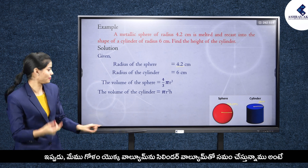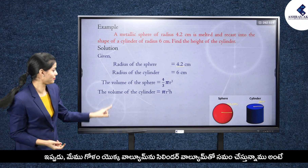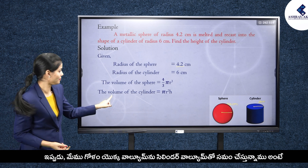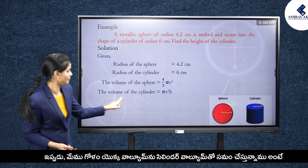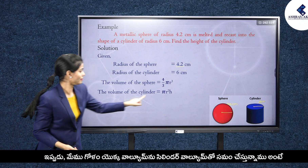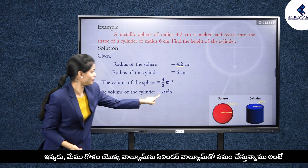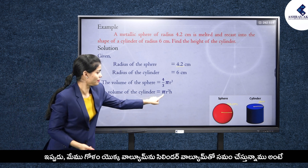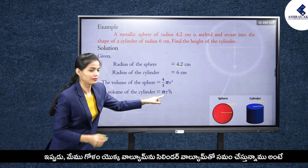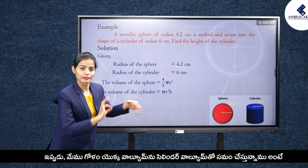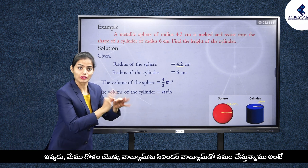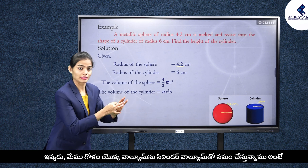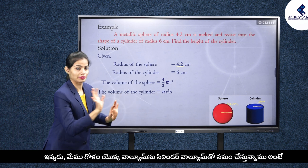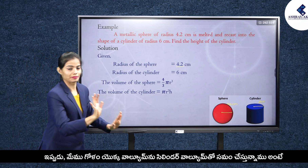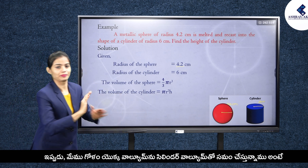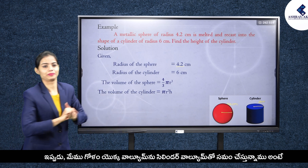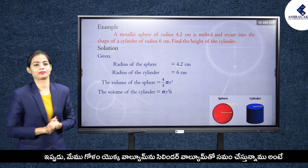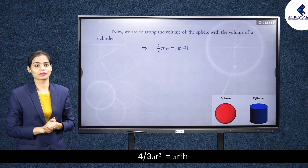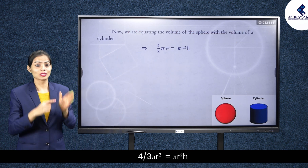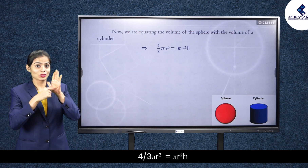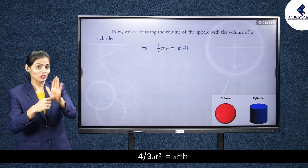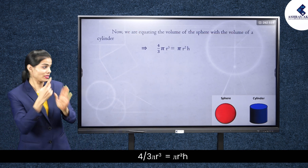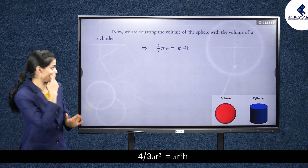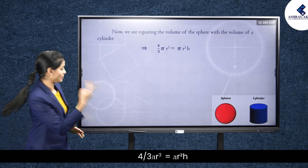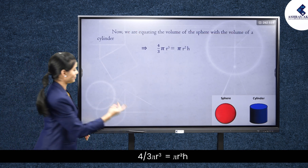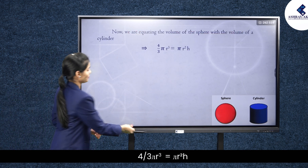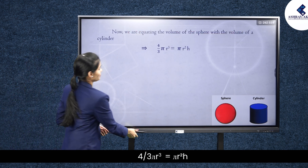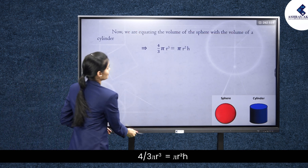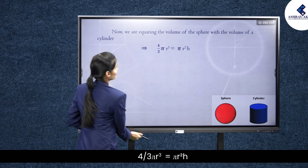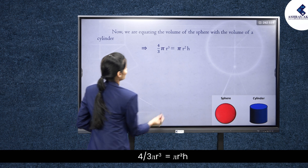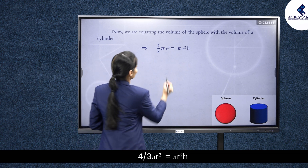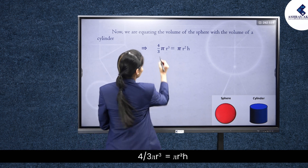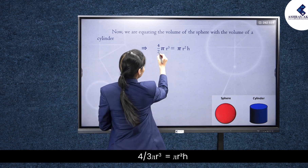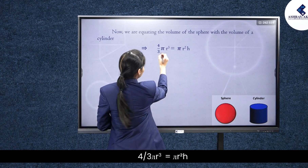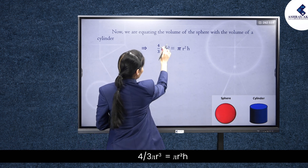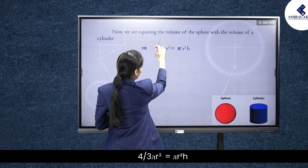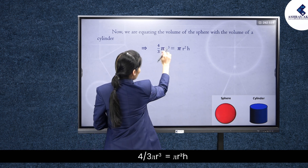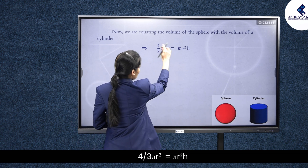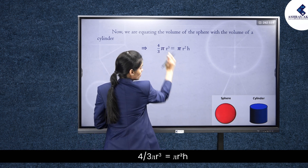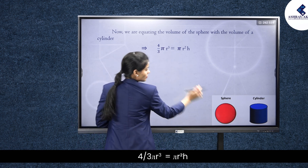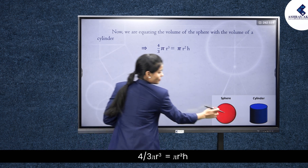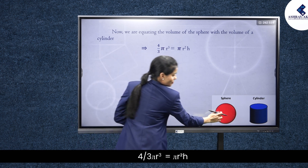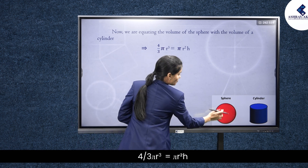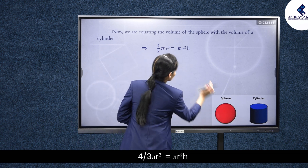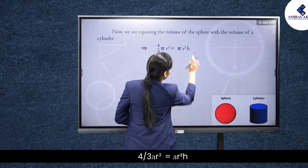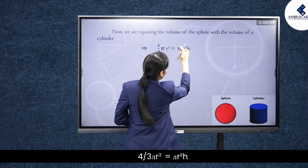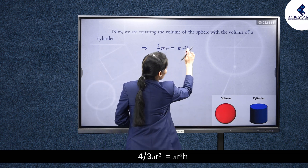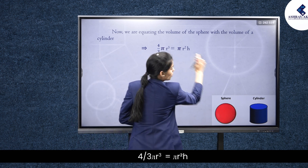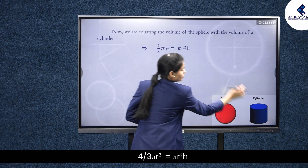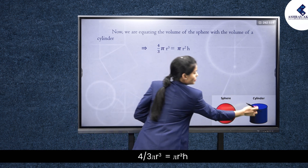సిలిండర్ వాల్యూమ్తో సమం చేస్తున్నాం. అంటే 4/3 πr³ ఈజ్ ఈక్వల్ టు πr²h.